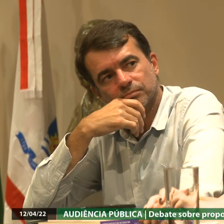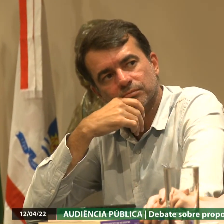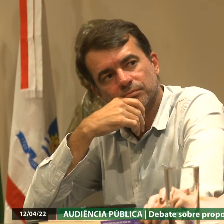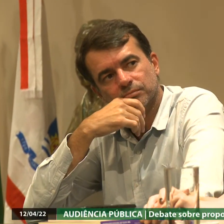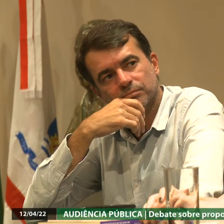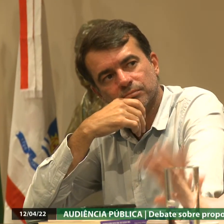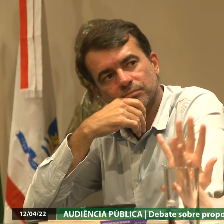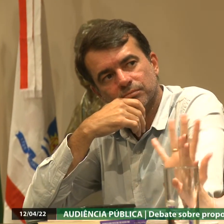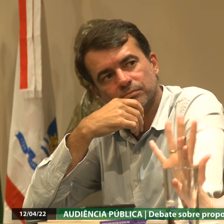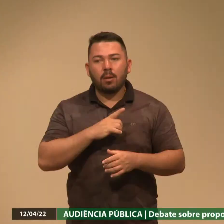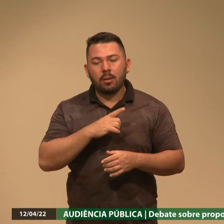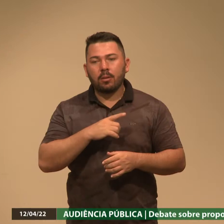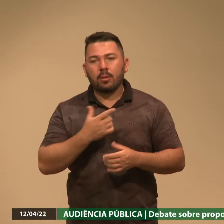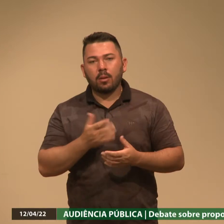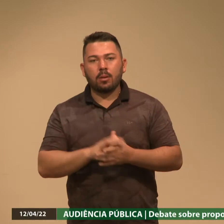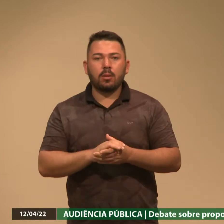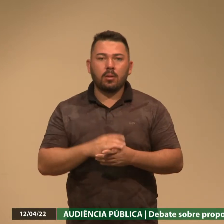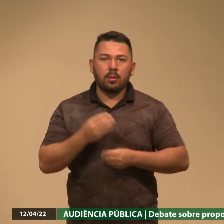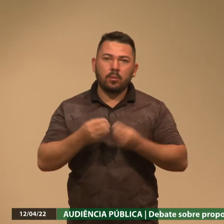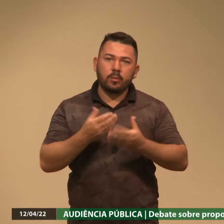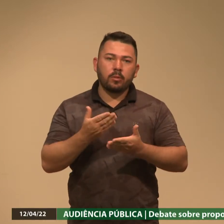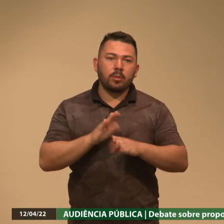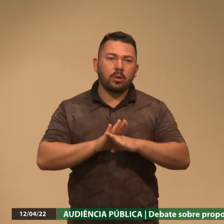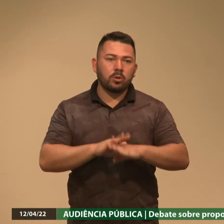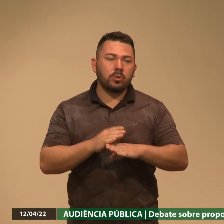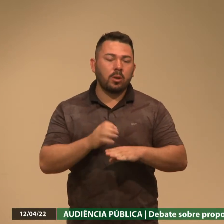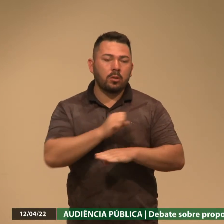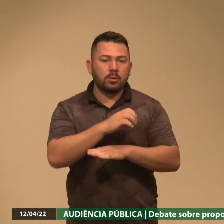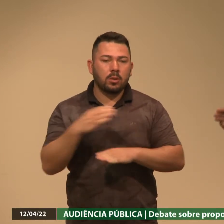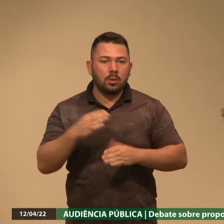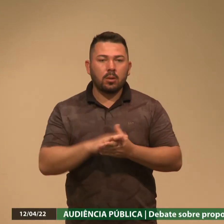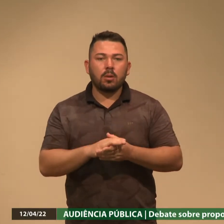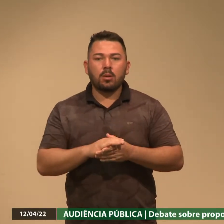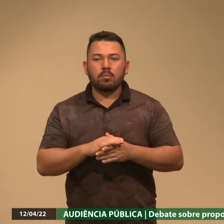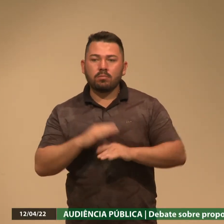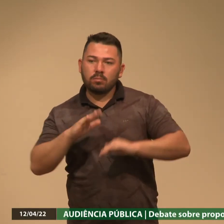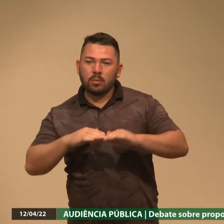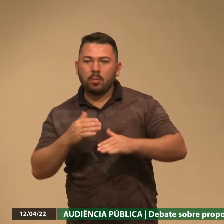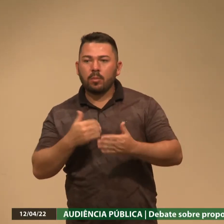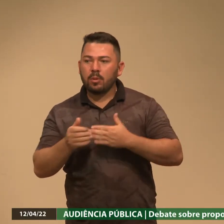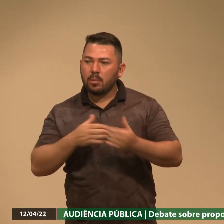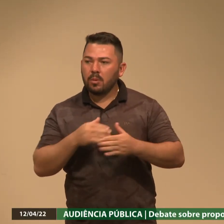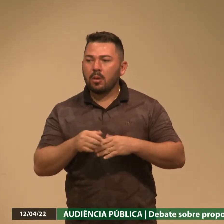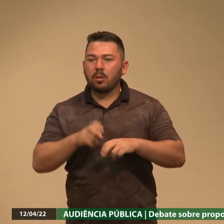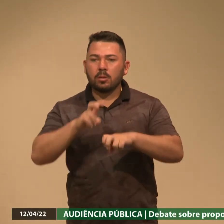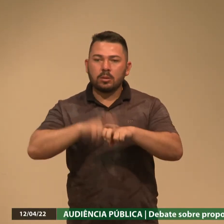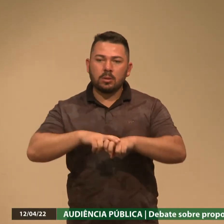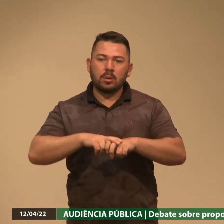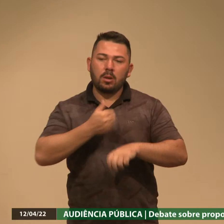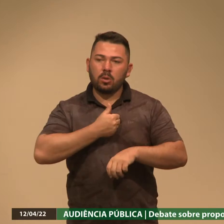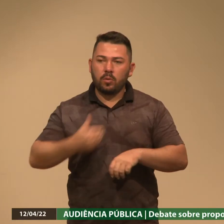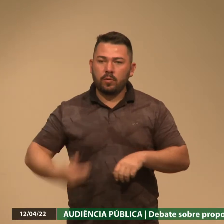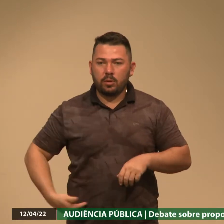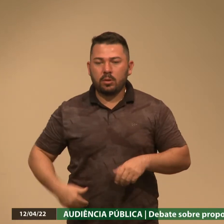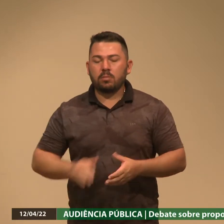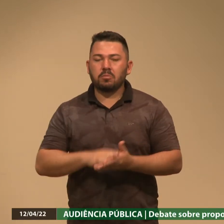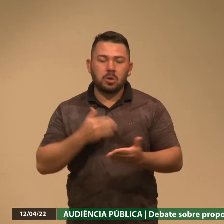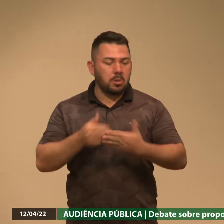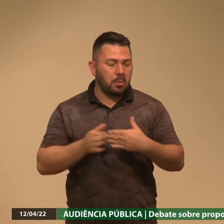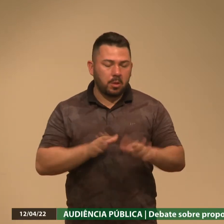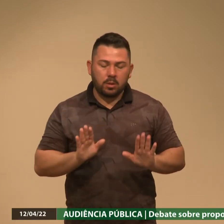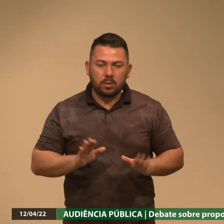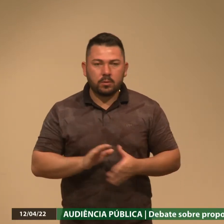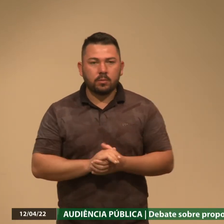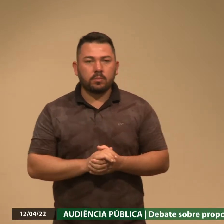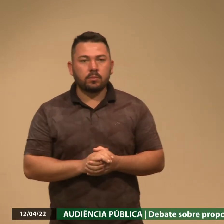ia aqui não existe oposição burra aí de quer ajudar Estado de Santa Catarina independente quem que esteja sentado na cadeira de Governador independente